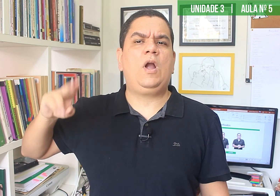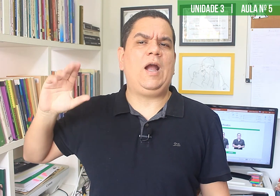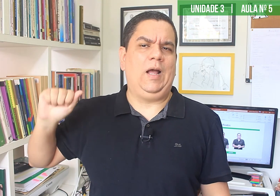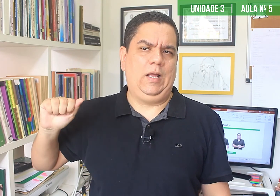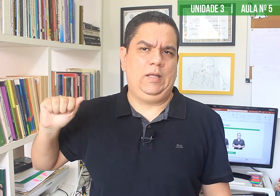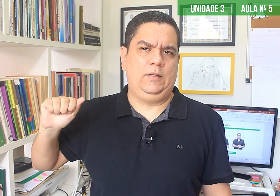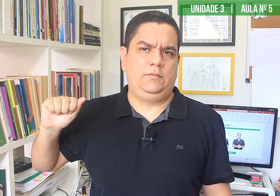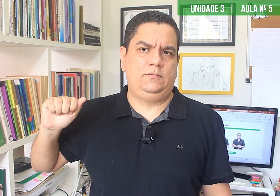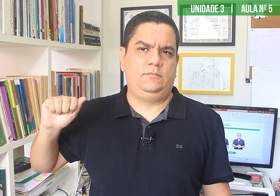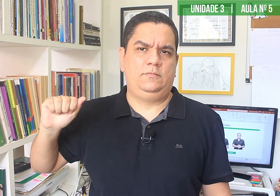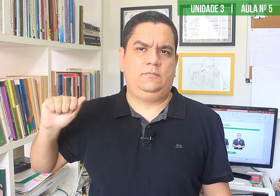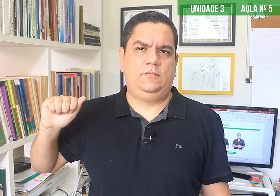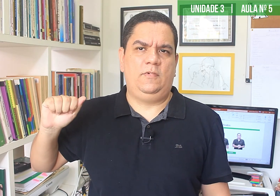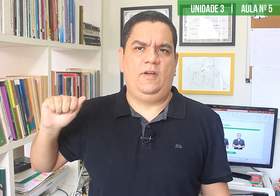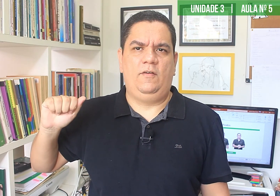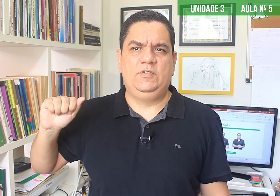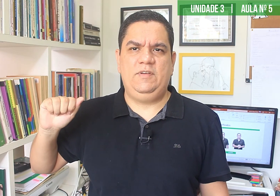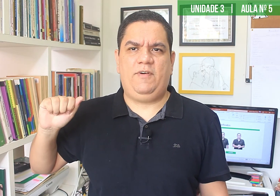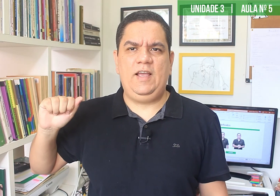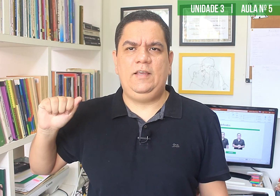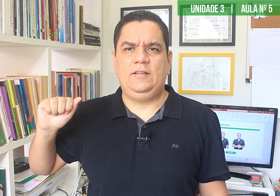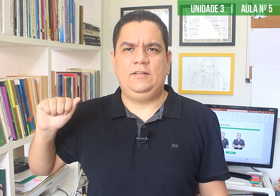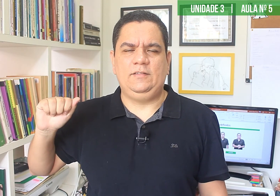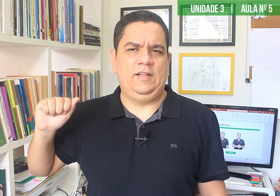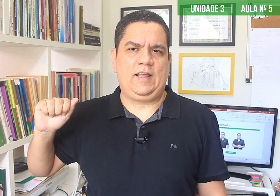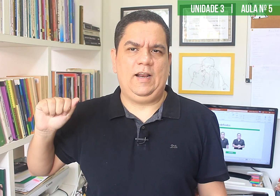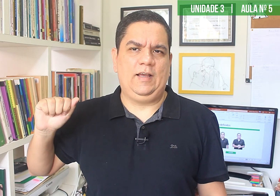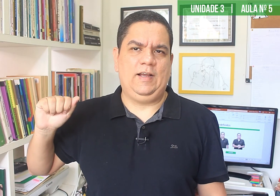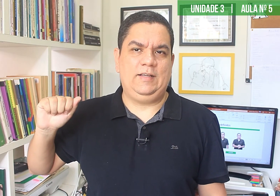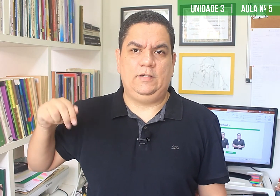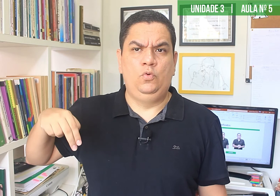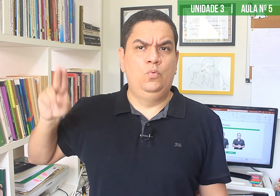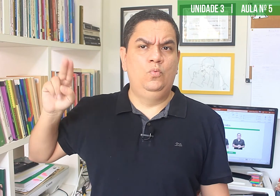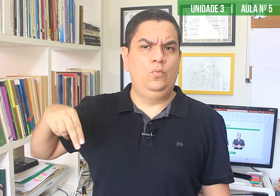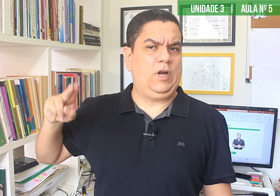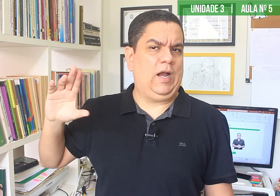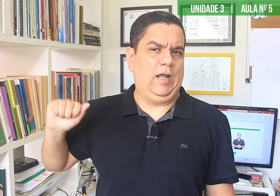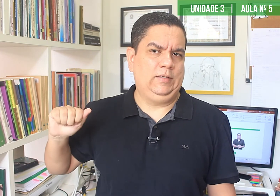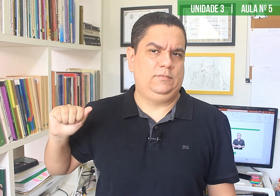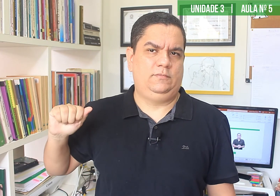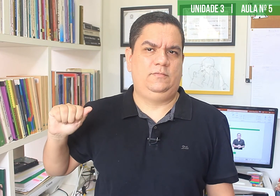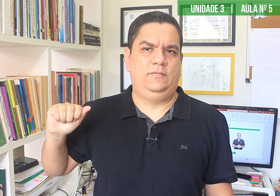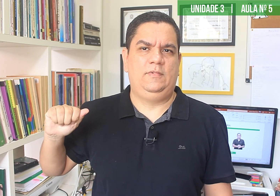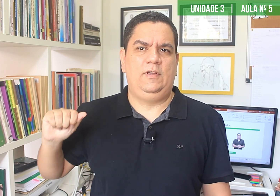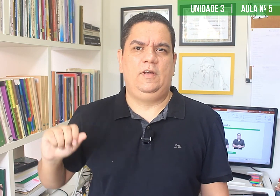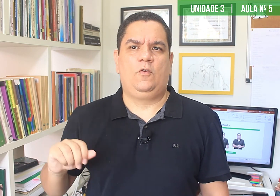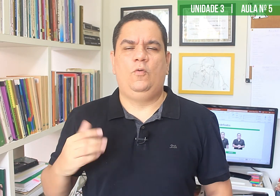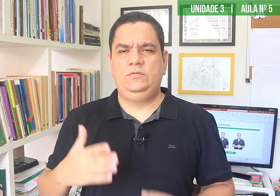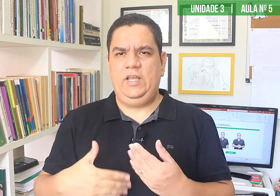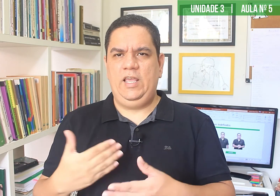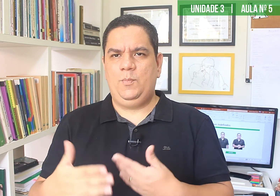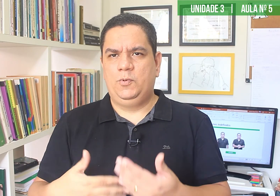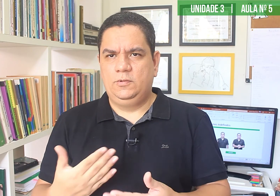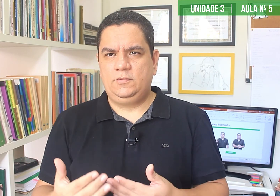Nunca. Você vai naquela casa? Nunca. Com o tempo,